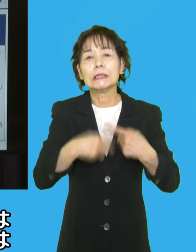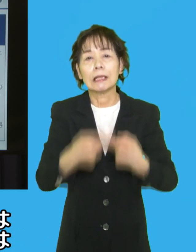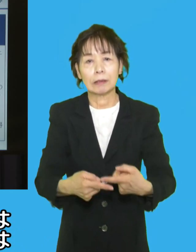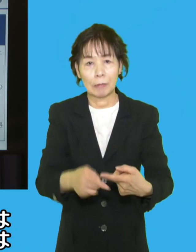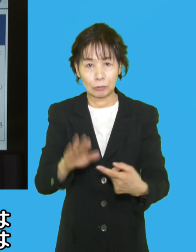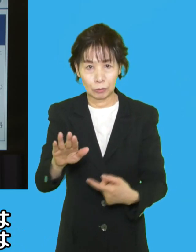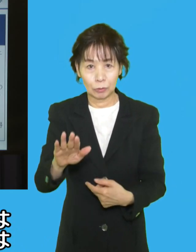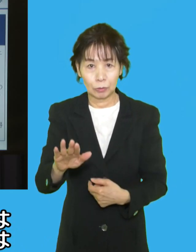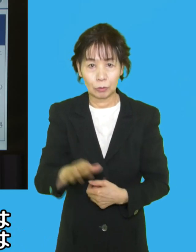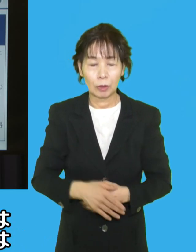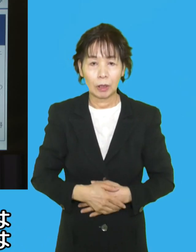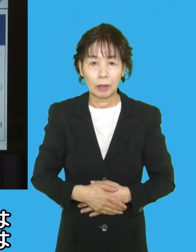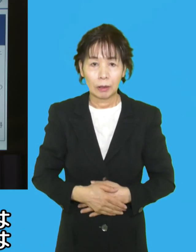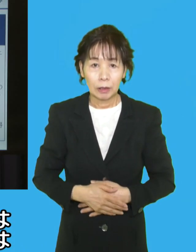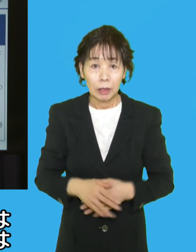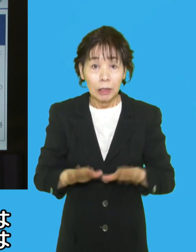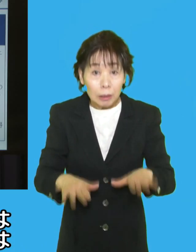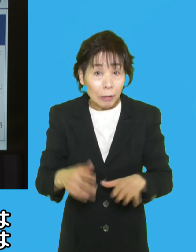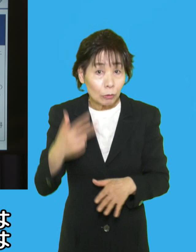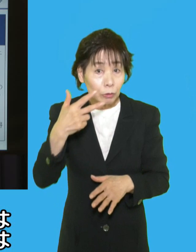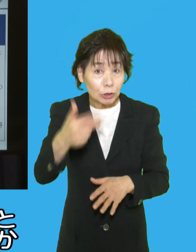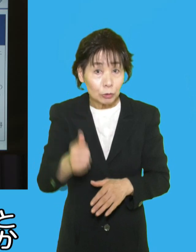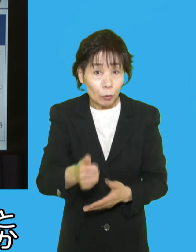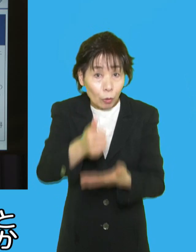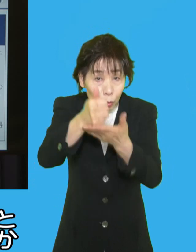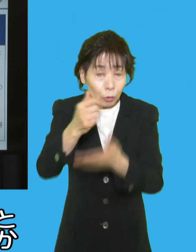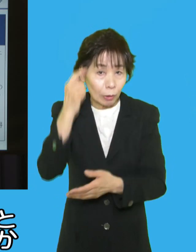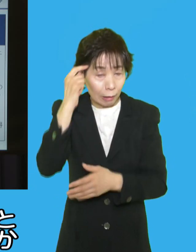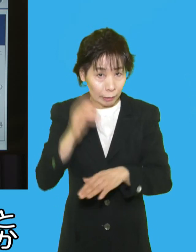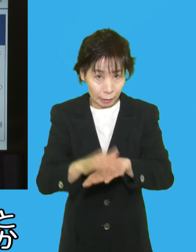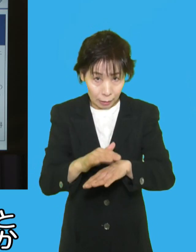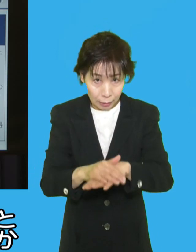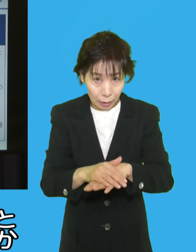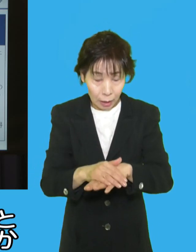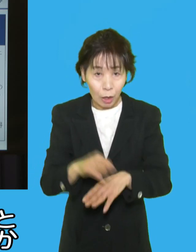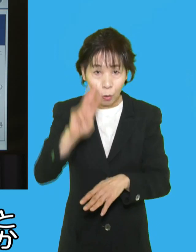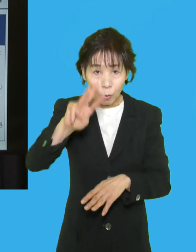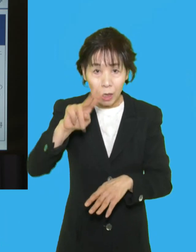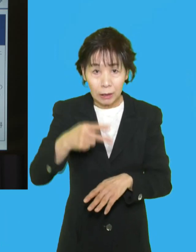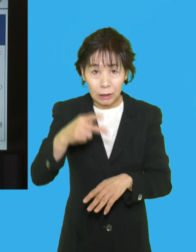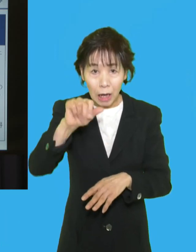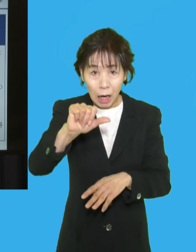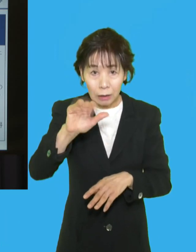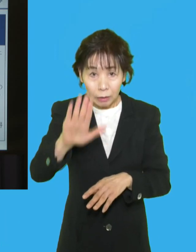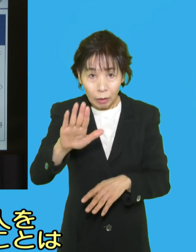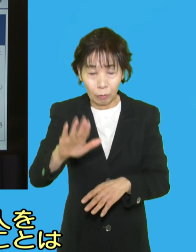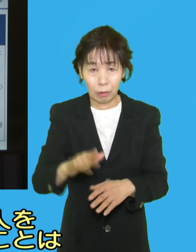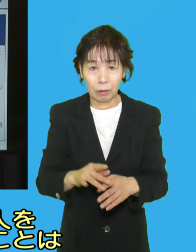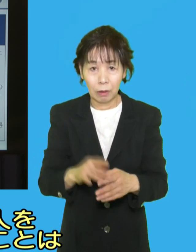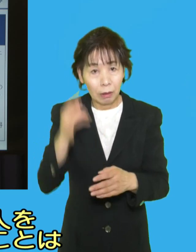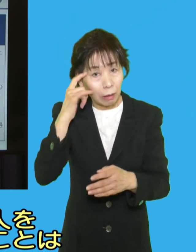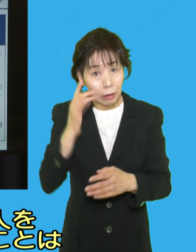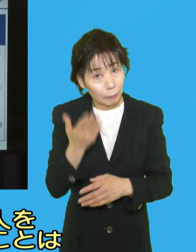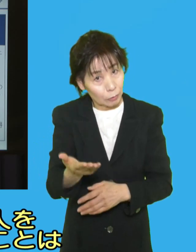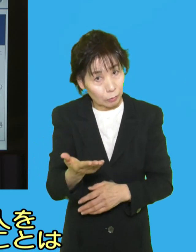、今の市長の考えではそこまでは考えてはいらっしゃらないということなんですかね。